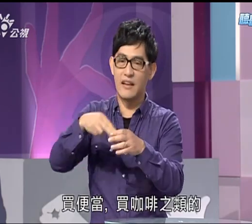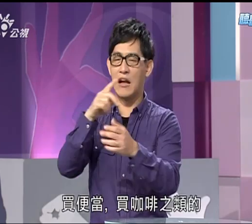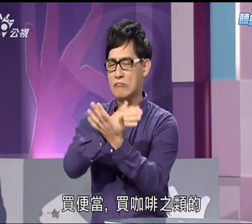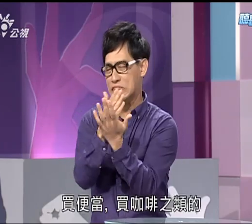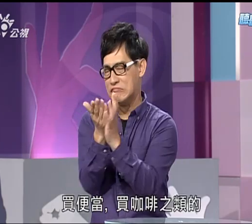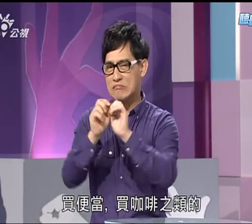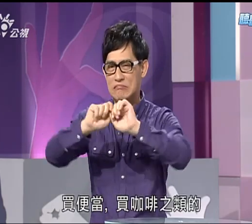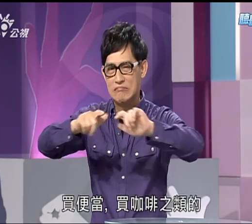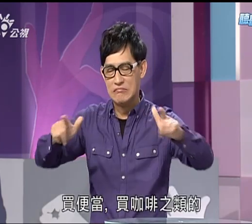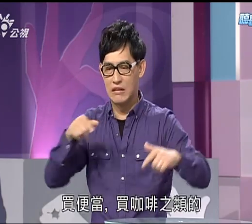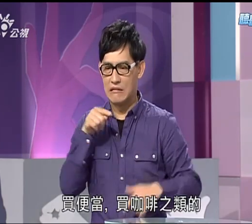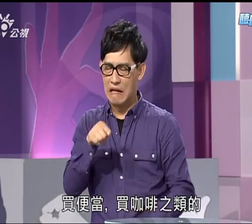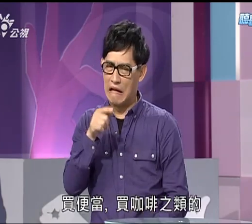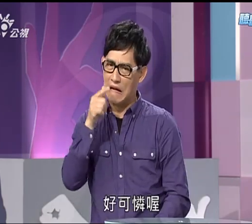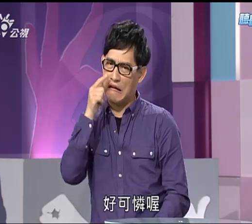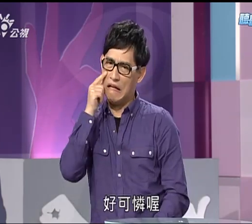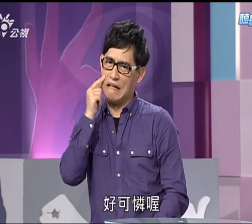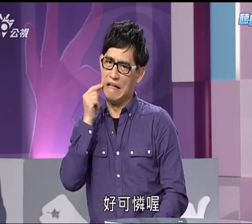咖啡之类的。哎呀，好可怜哦。